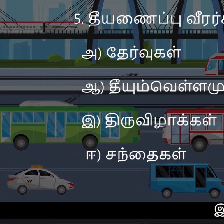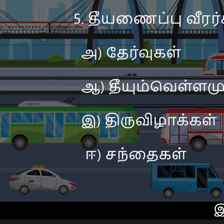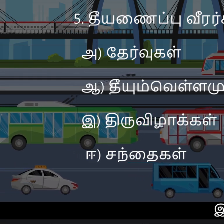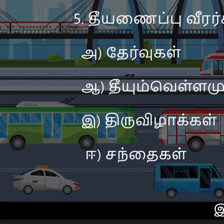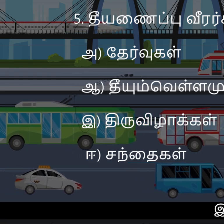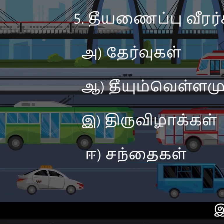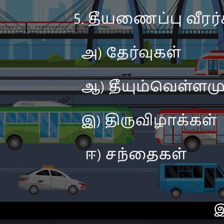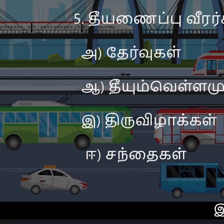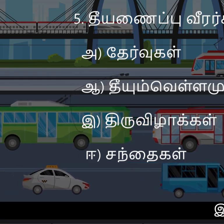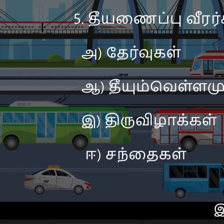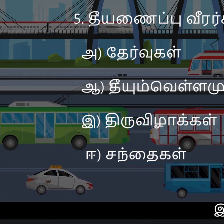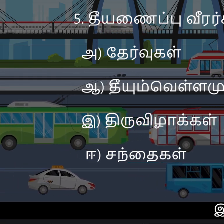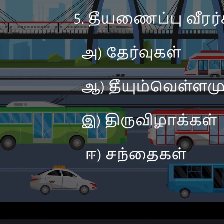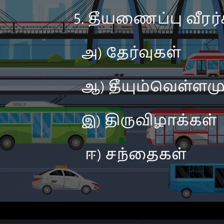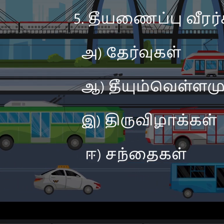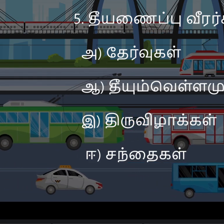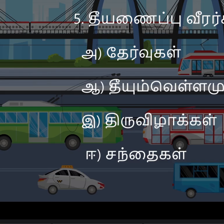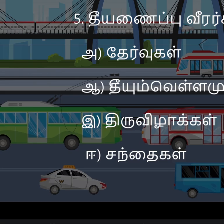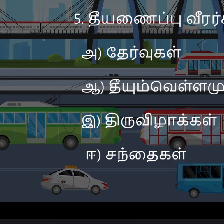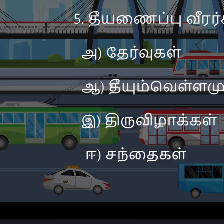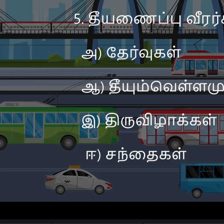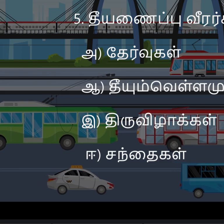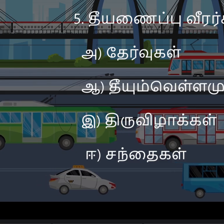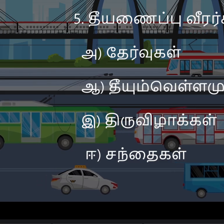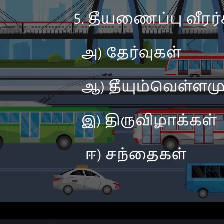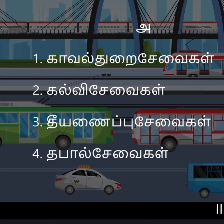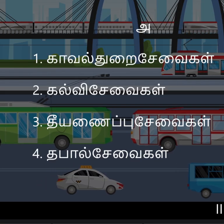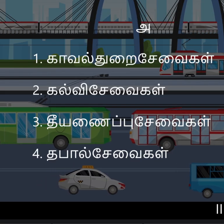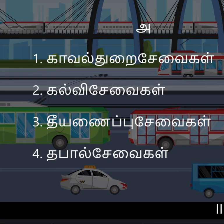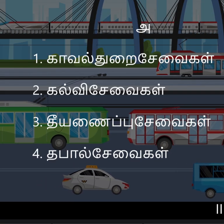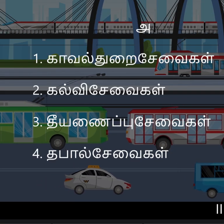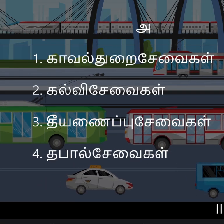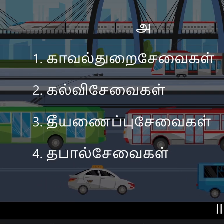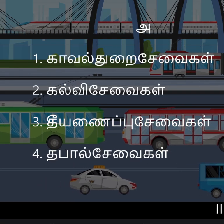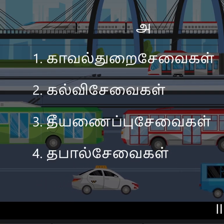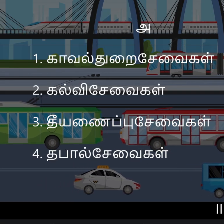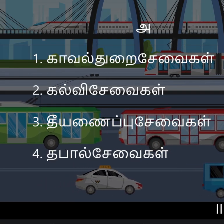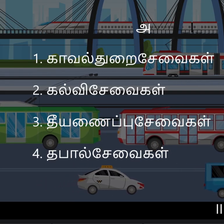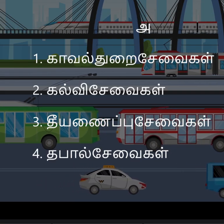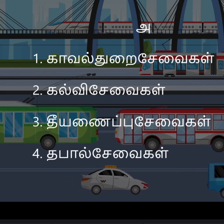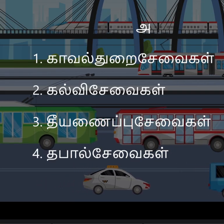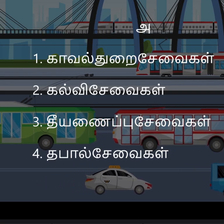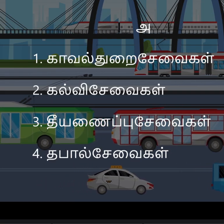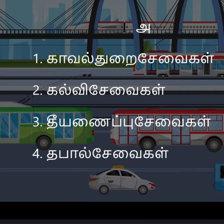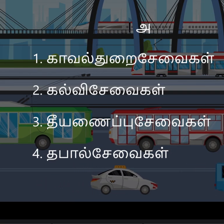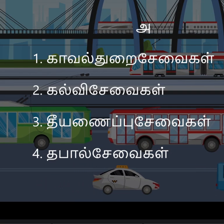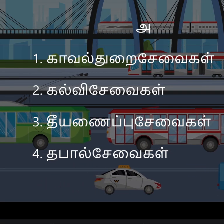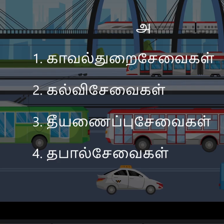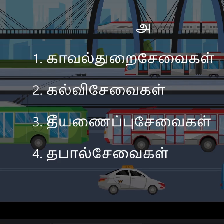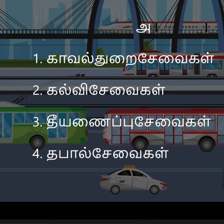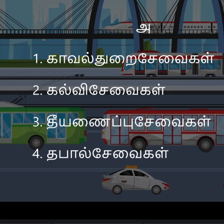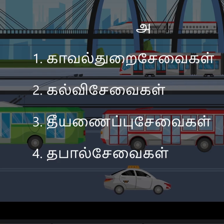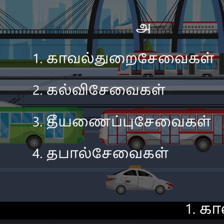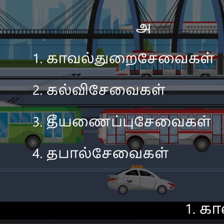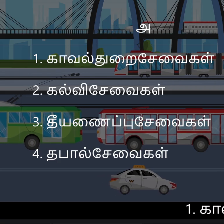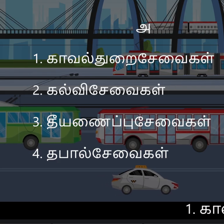இ. திருவிழாக்கள். இ. சந்தைகள். இணைக்கவும். அ.